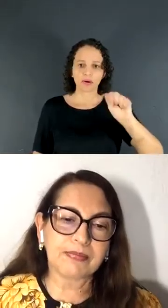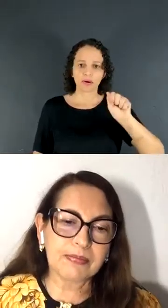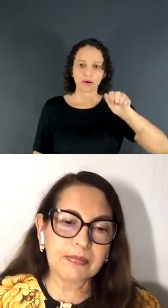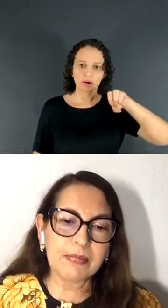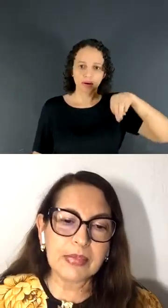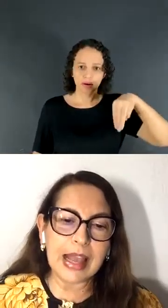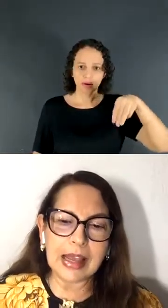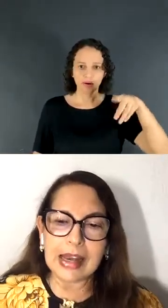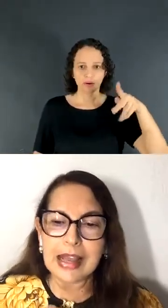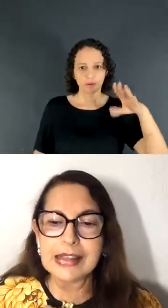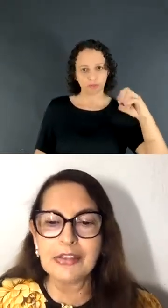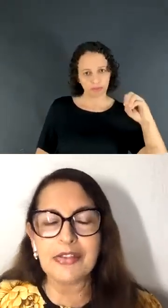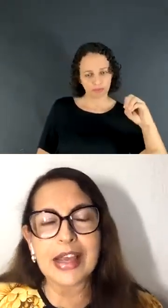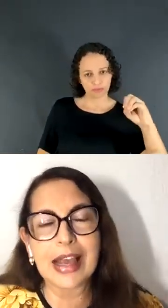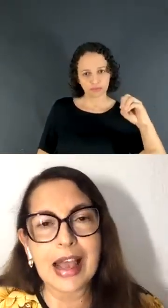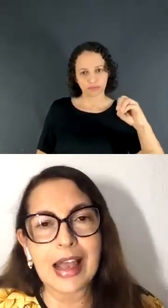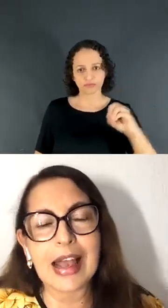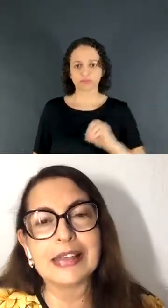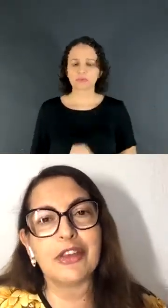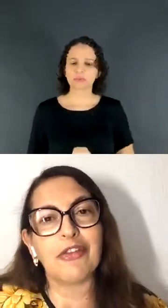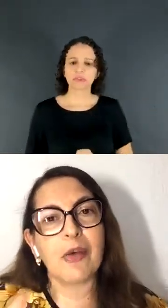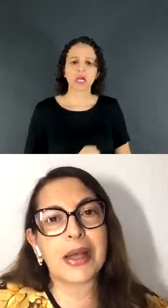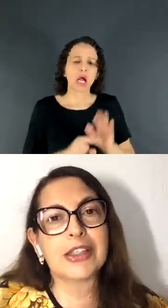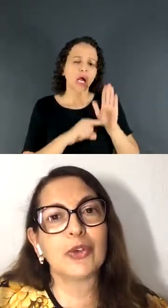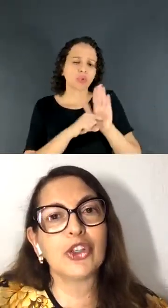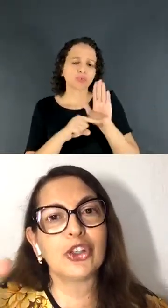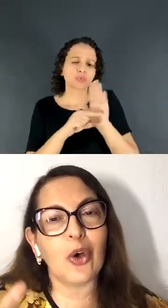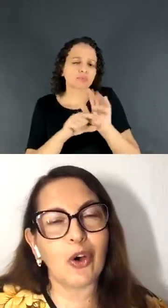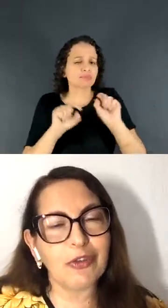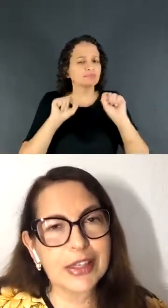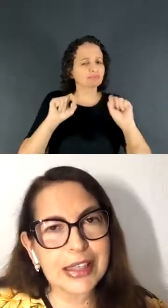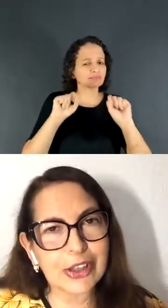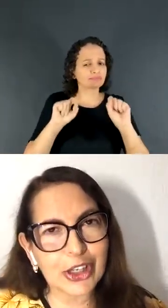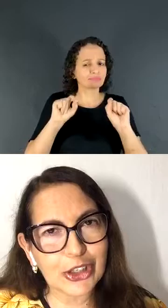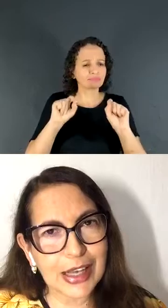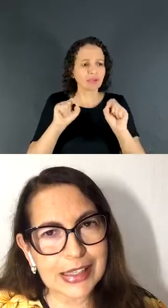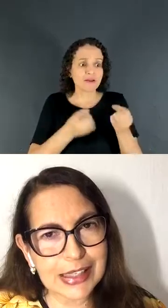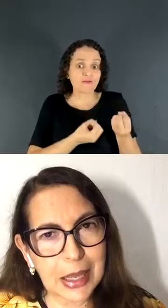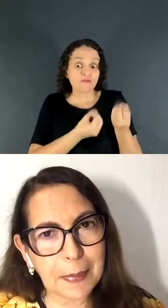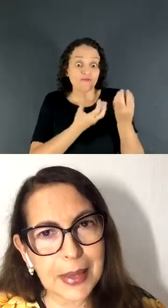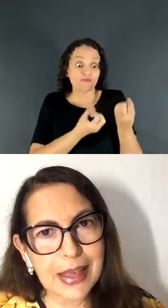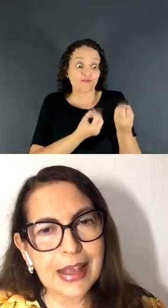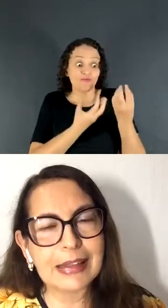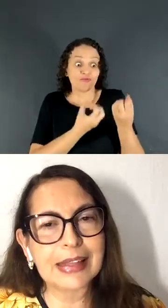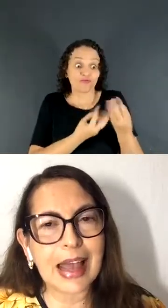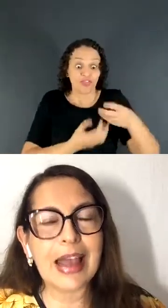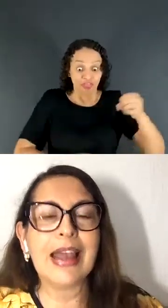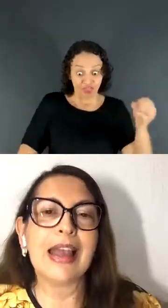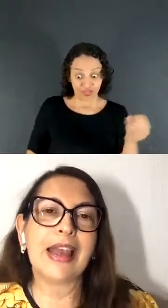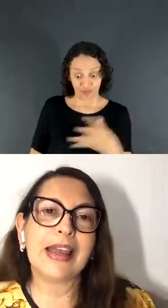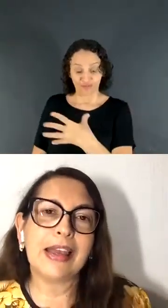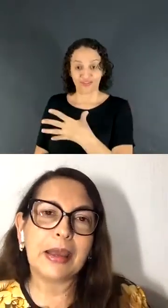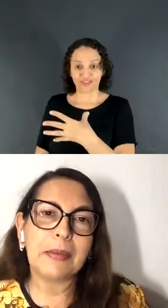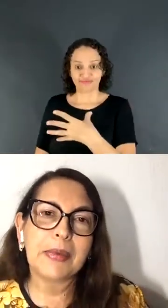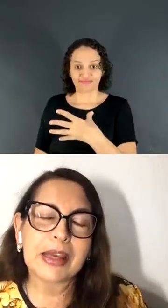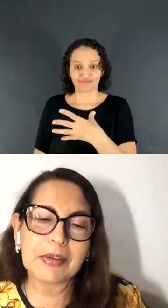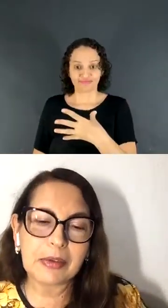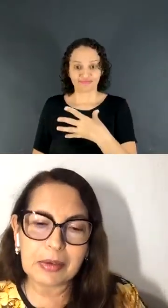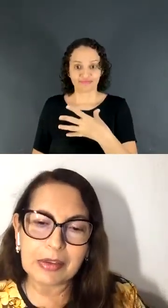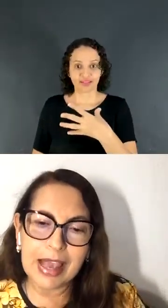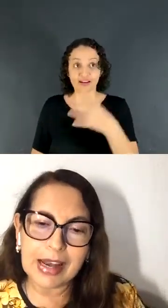ajuda a classificar as informações novas que a gente recebe, tá?